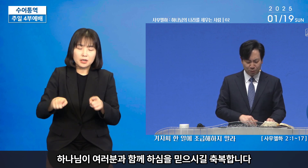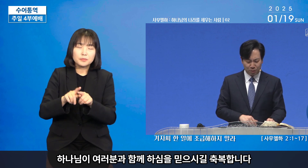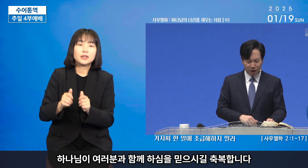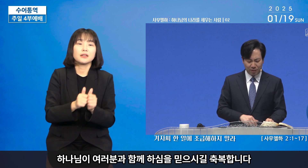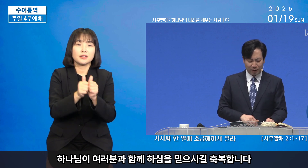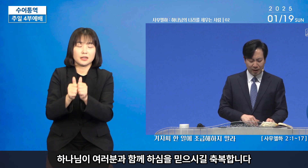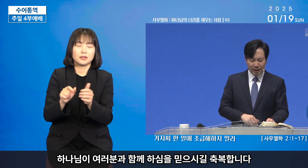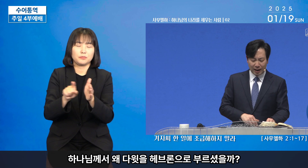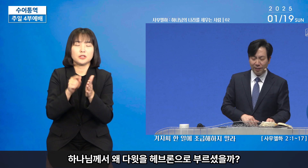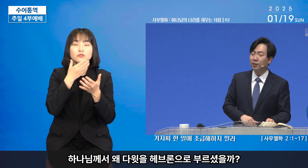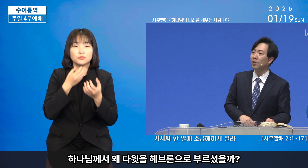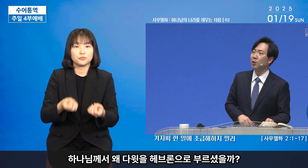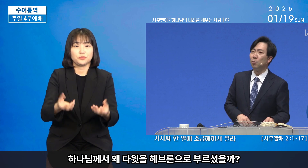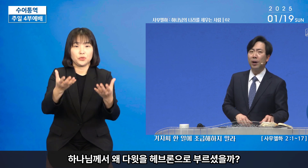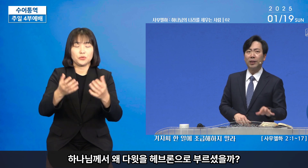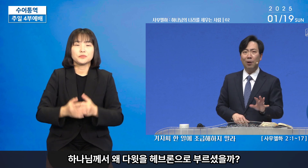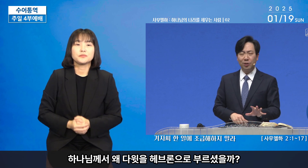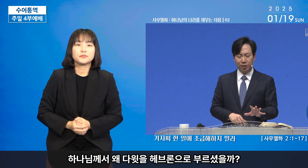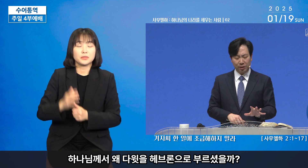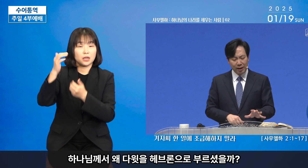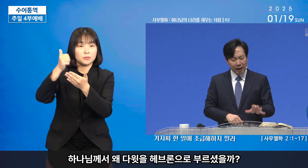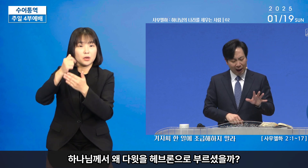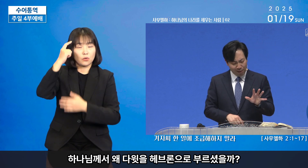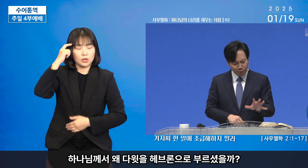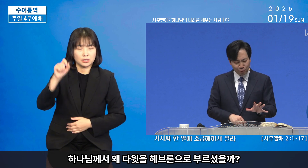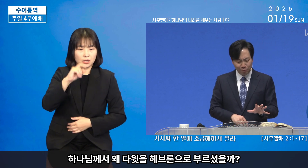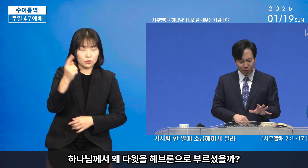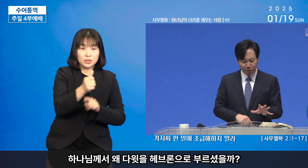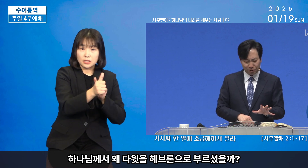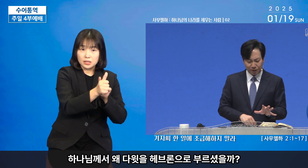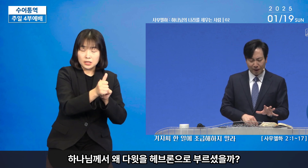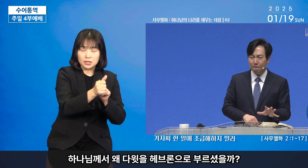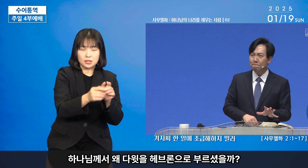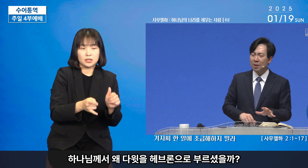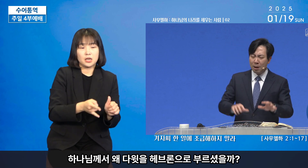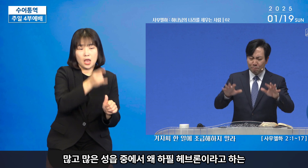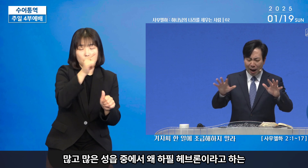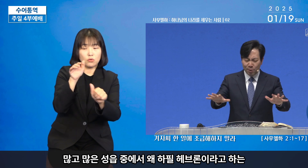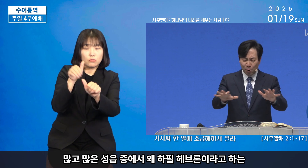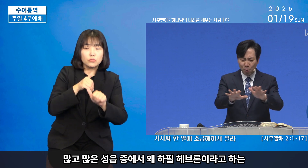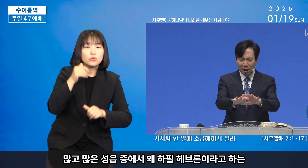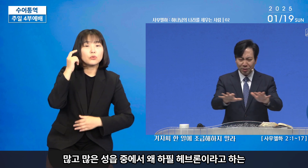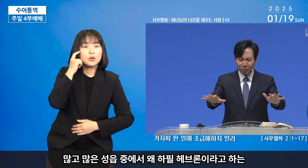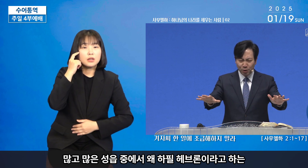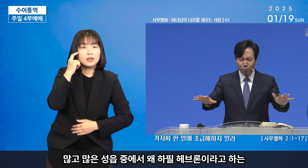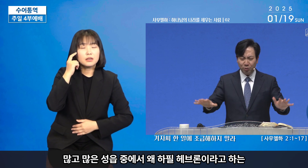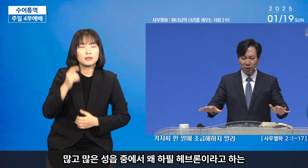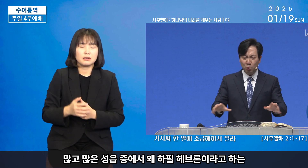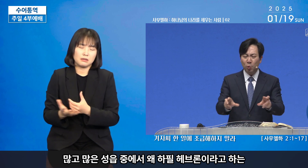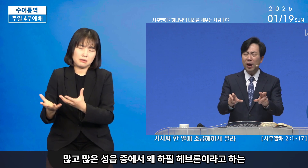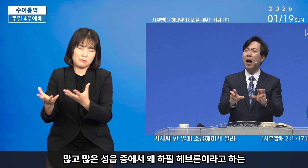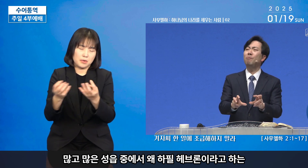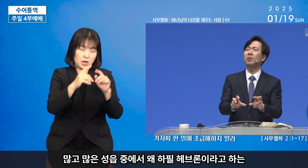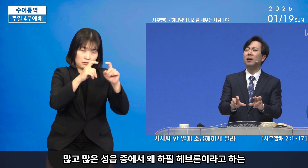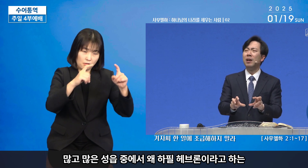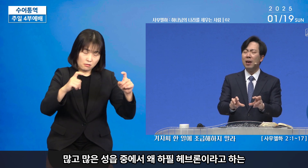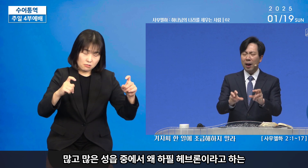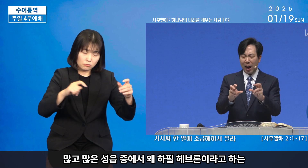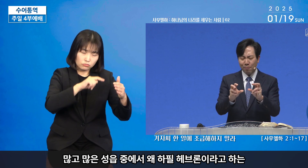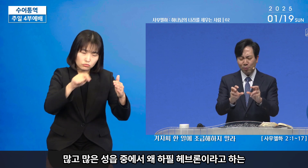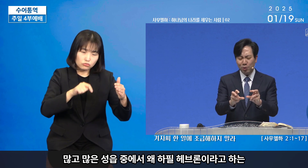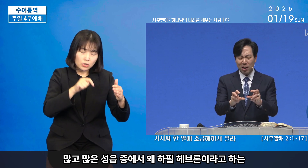믿으시기를 축복합니다. 하나님께서 왜 다윗을 헤브론으로 부르셨을까? 많고 많은 성읍 중에서 왜